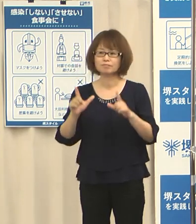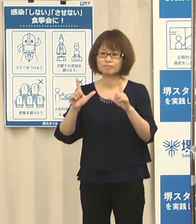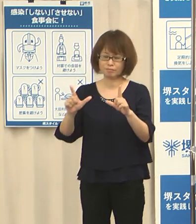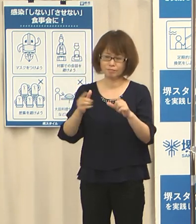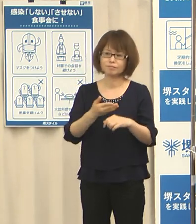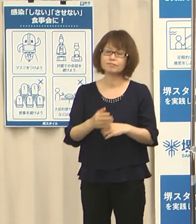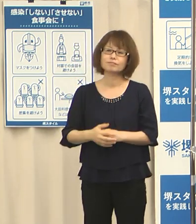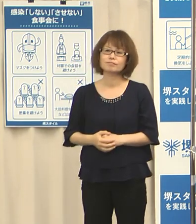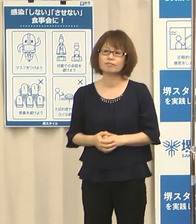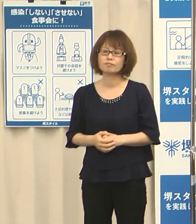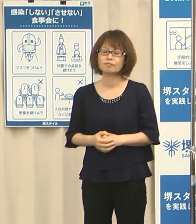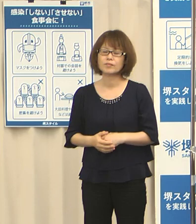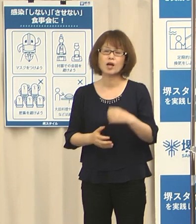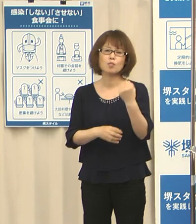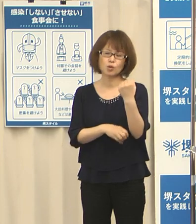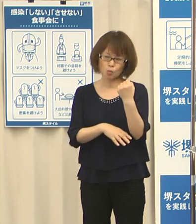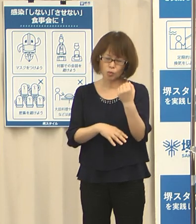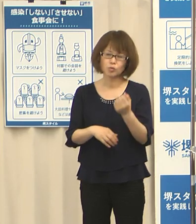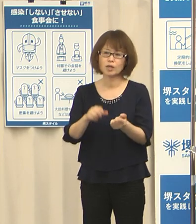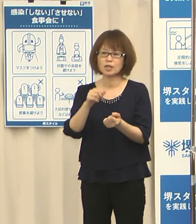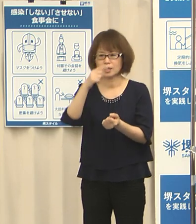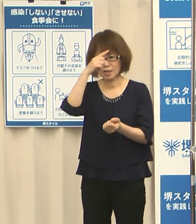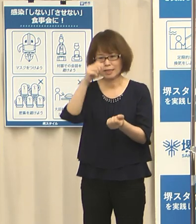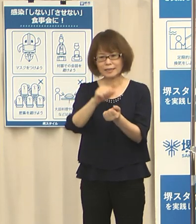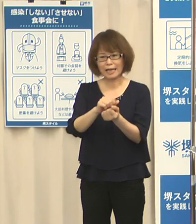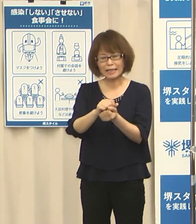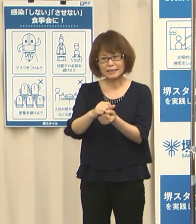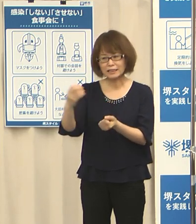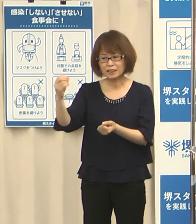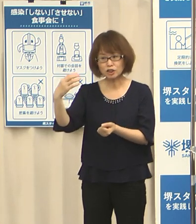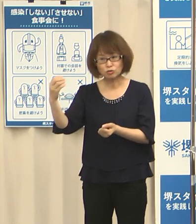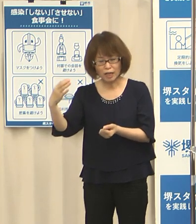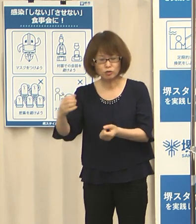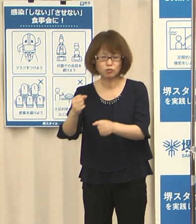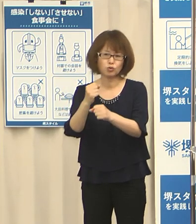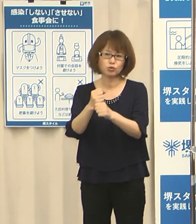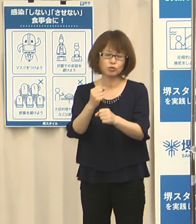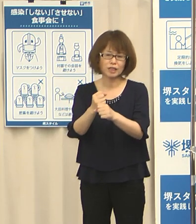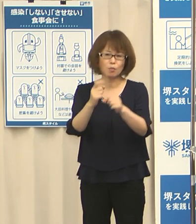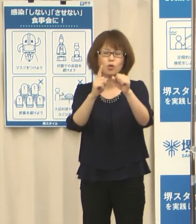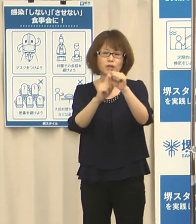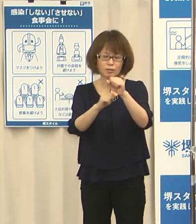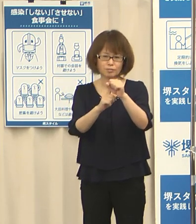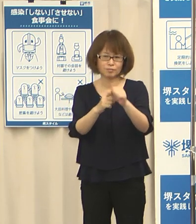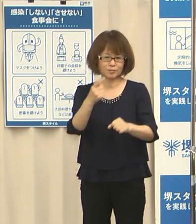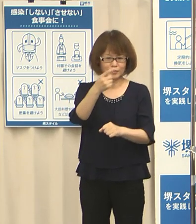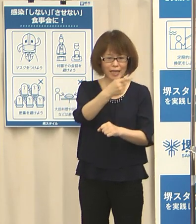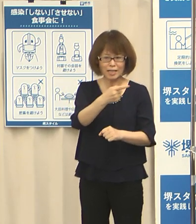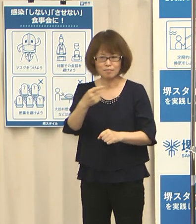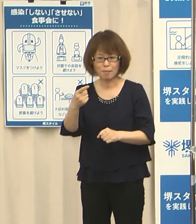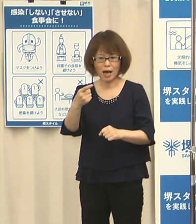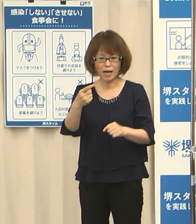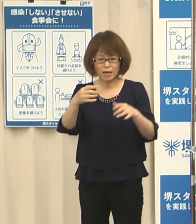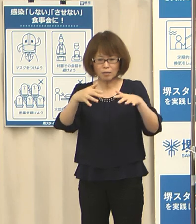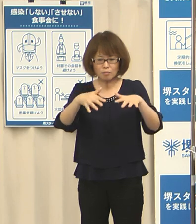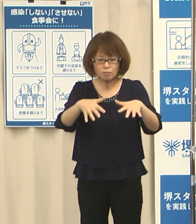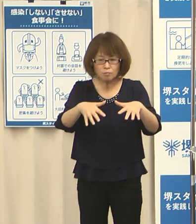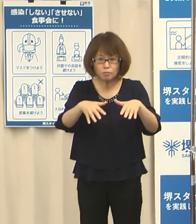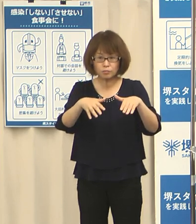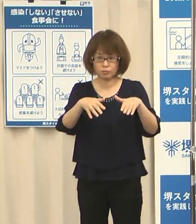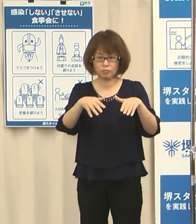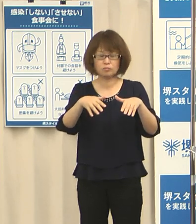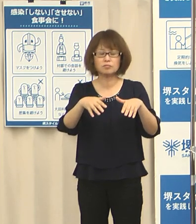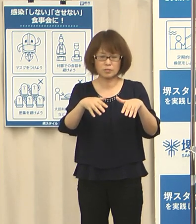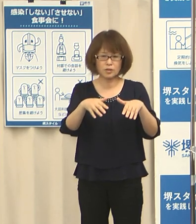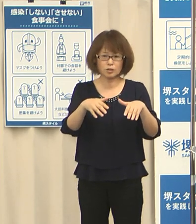そもその堺シグナルを作った目的というのは、まあ、当時第1波が落ち着いてですね、まあ、これから第2波に